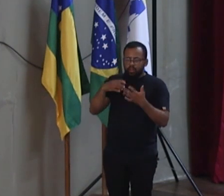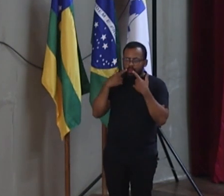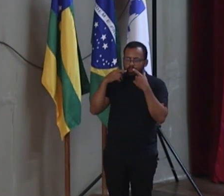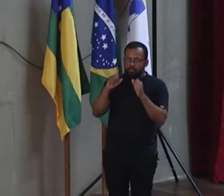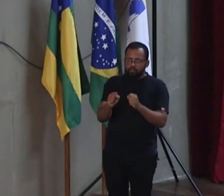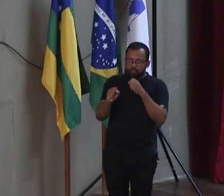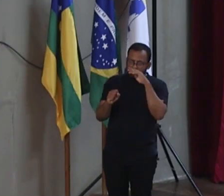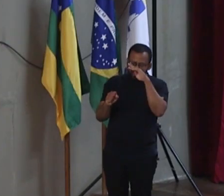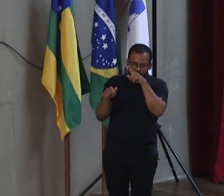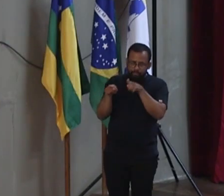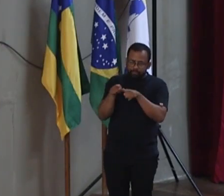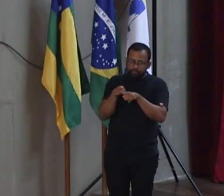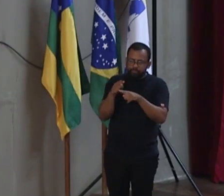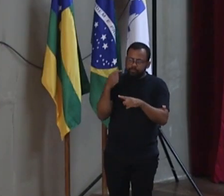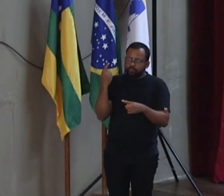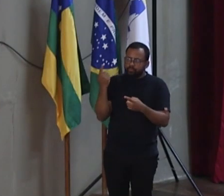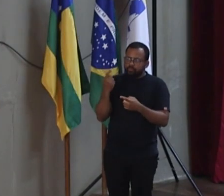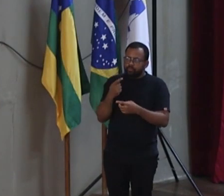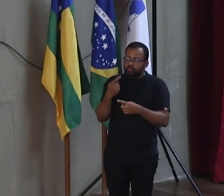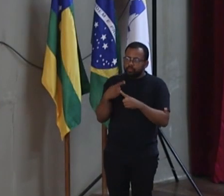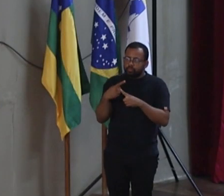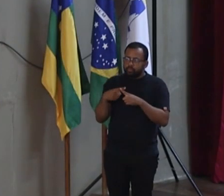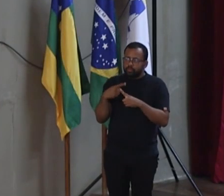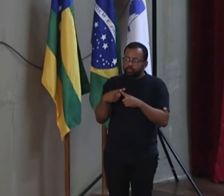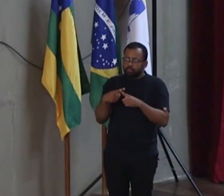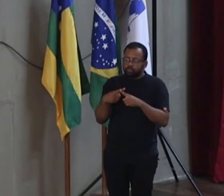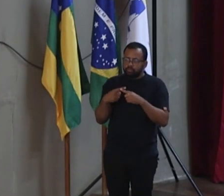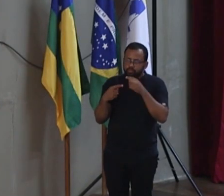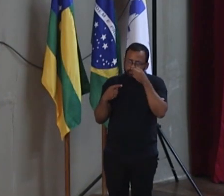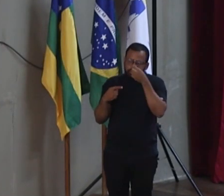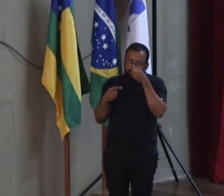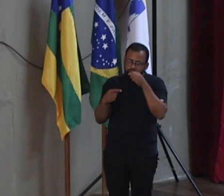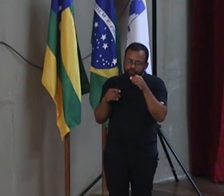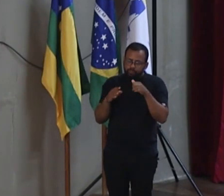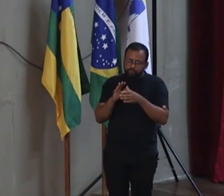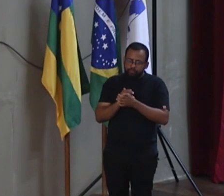de Linguística Aplicada também, porque